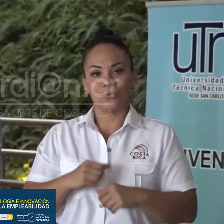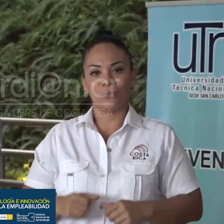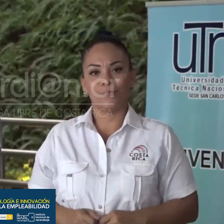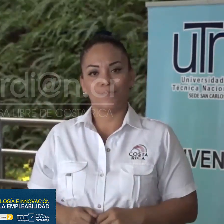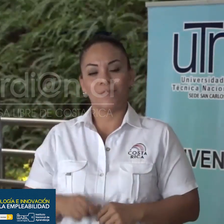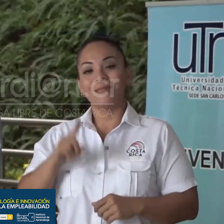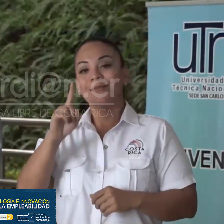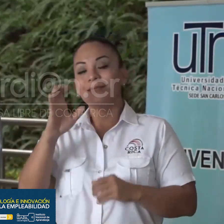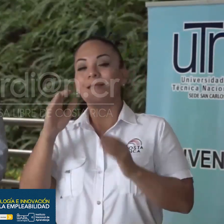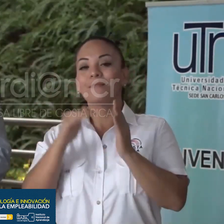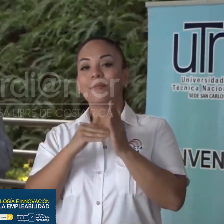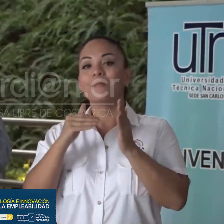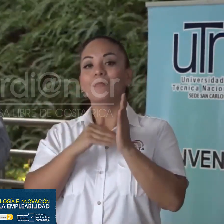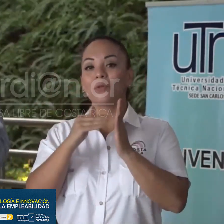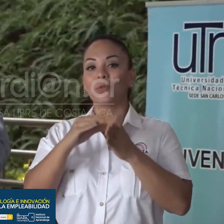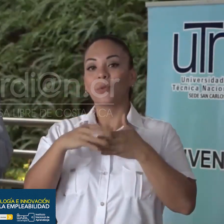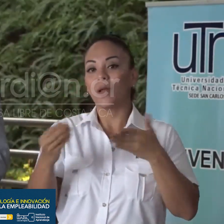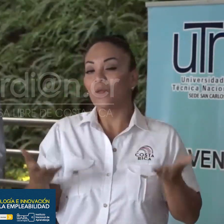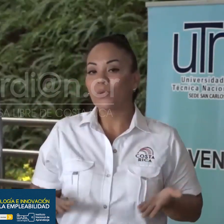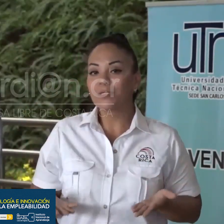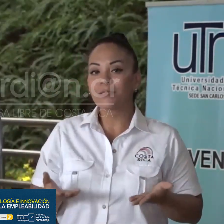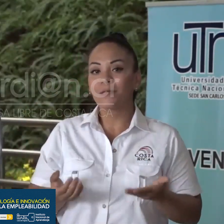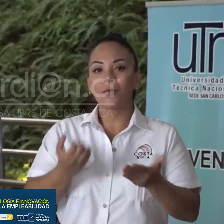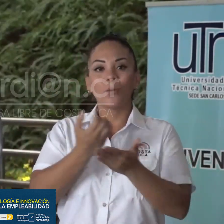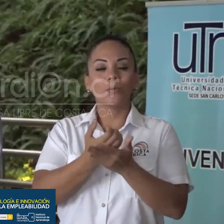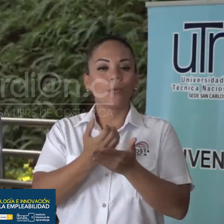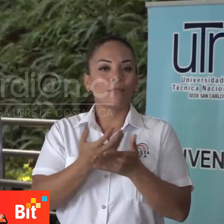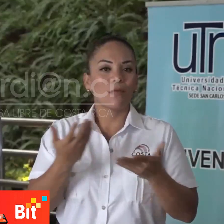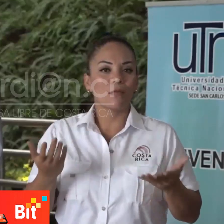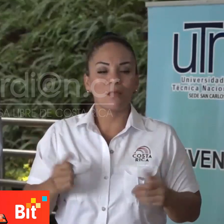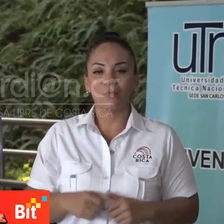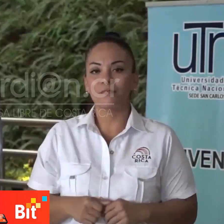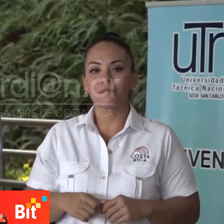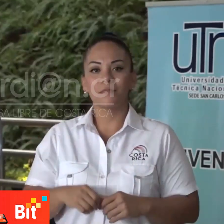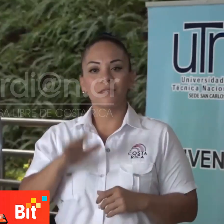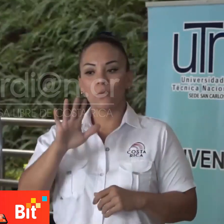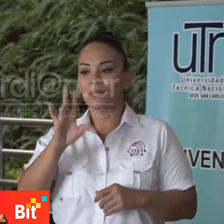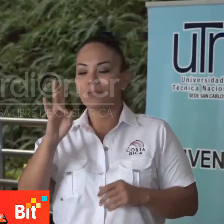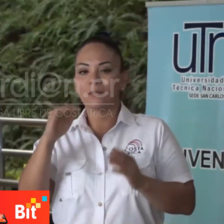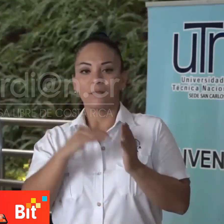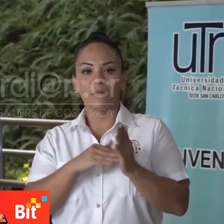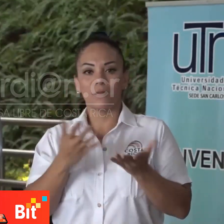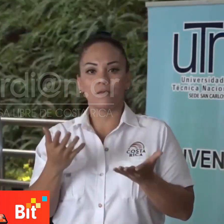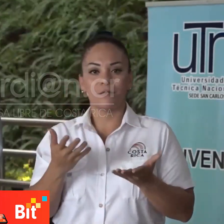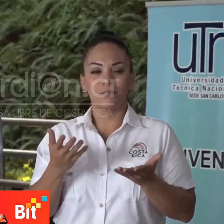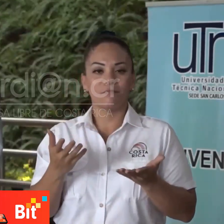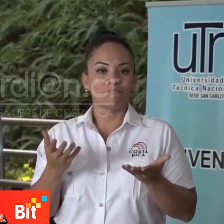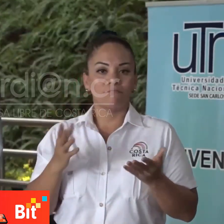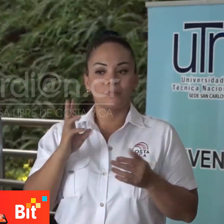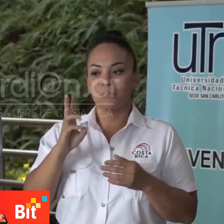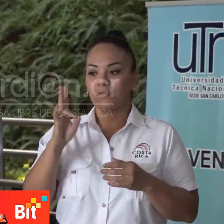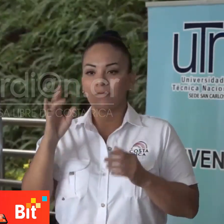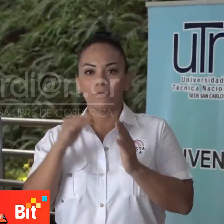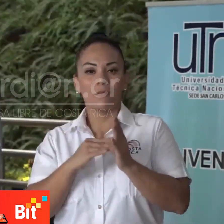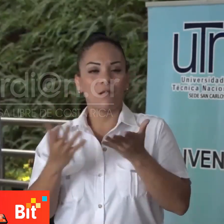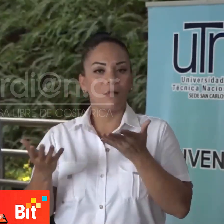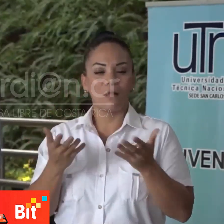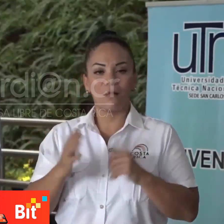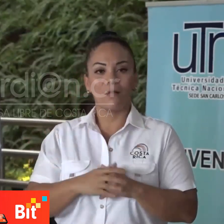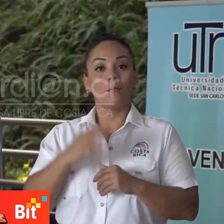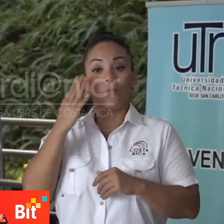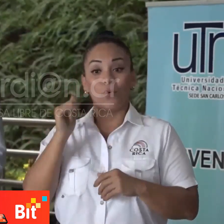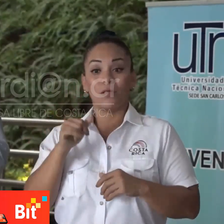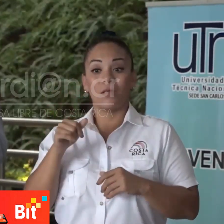100.000 millones de dólares en una economía que es de 57.000, 60.000 millones de dólares, porque nos comimos